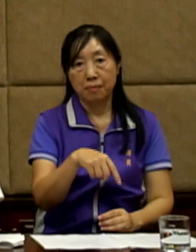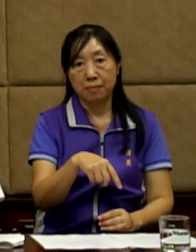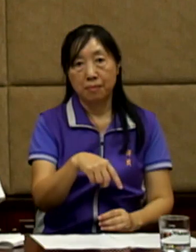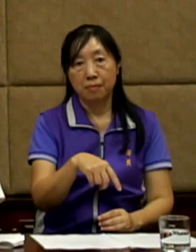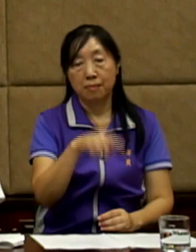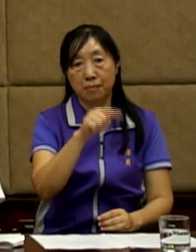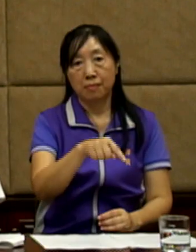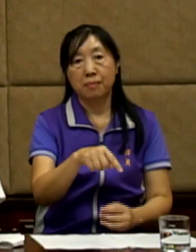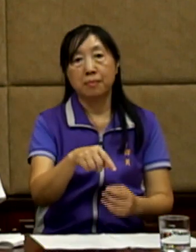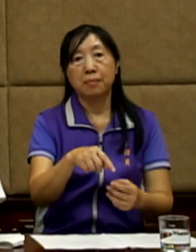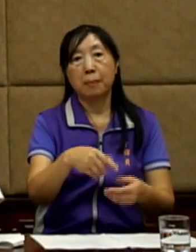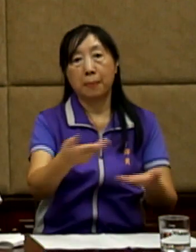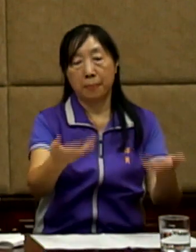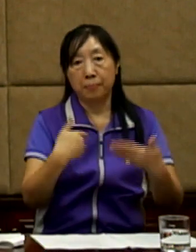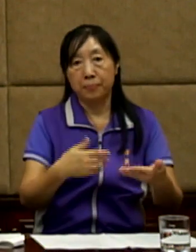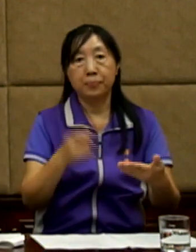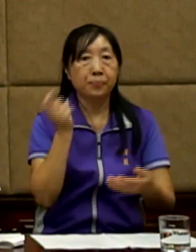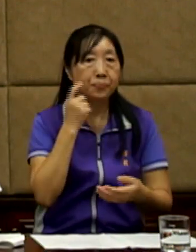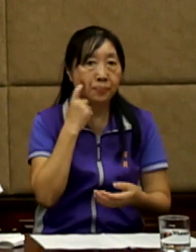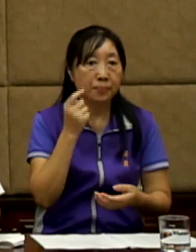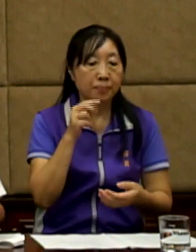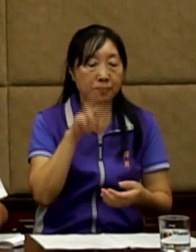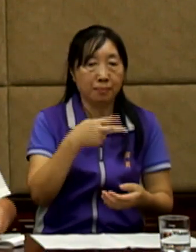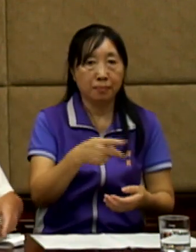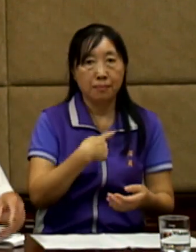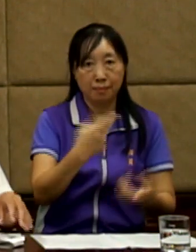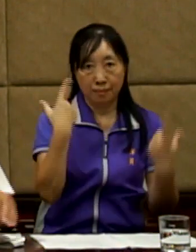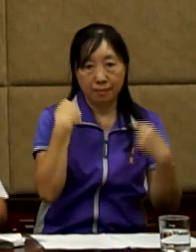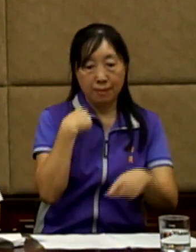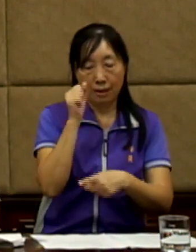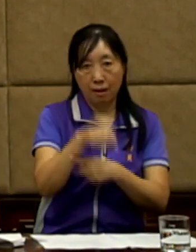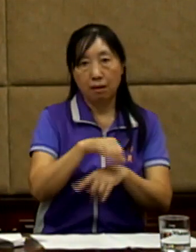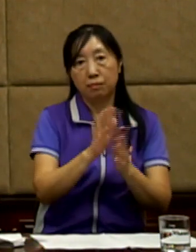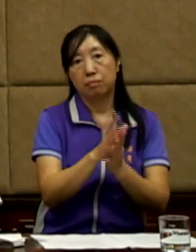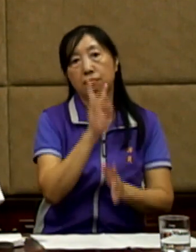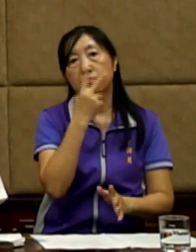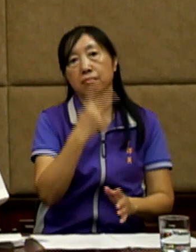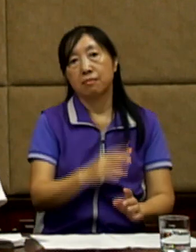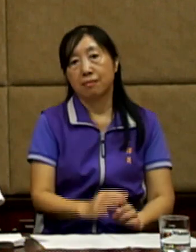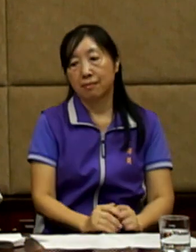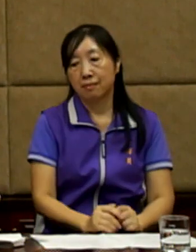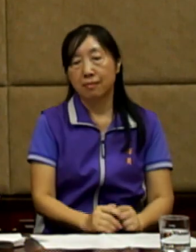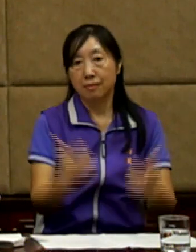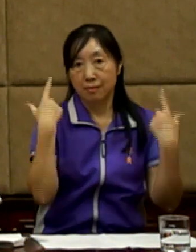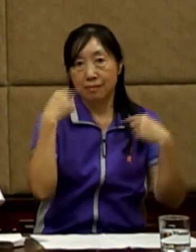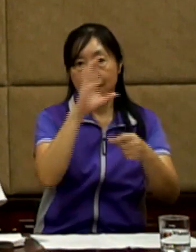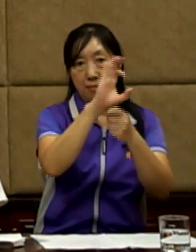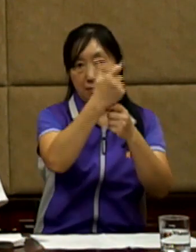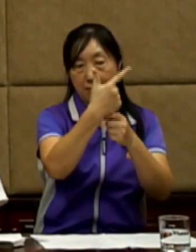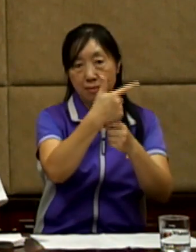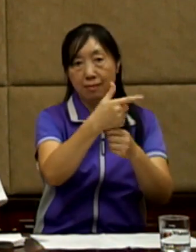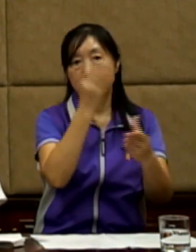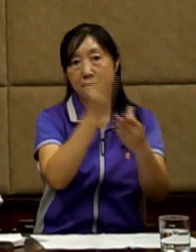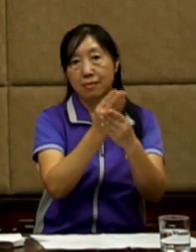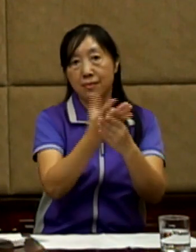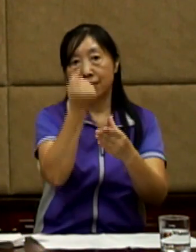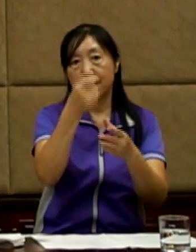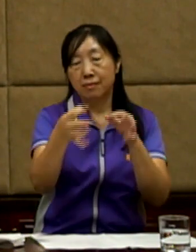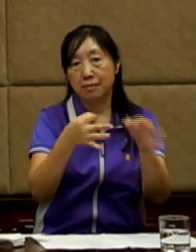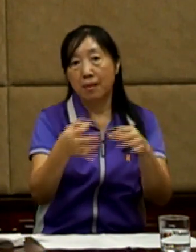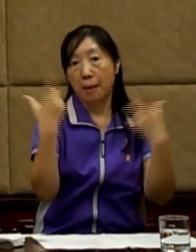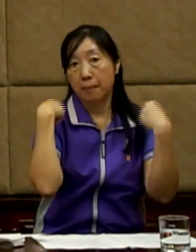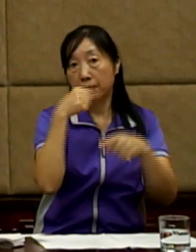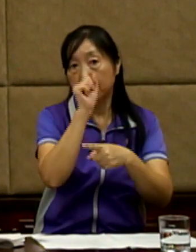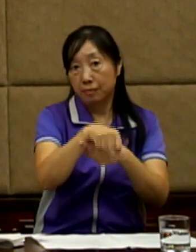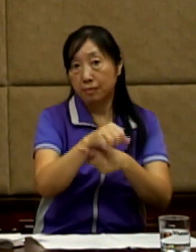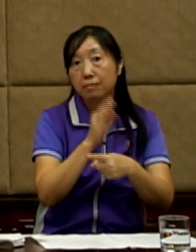不时的提供资讯，跟违反他的承诺。因为他最主要中广他那时候96年的整个股权交易的时候，他的承诺事